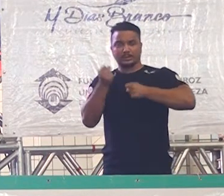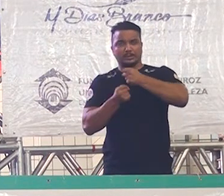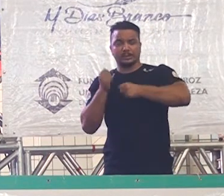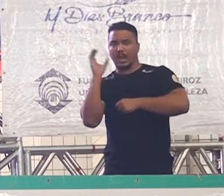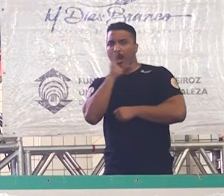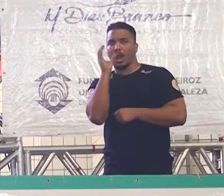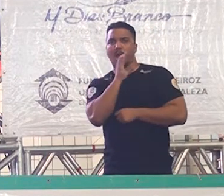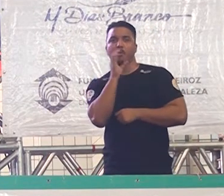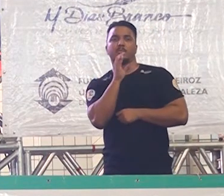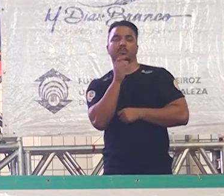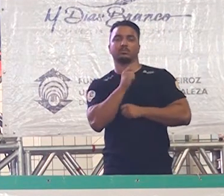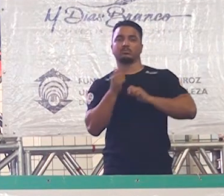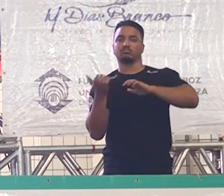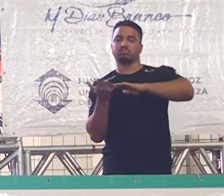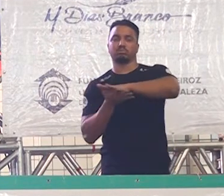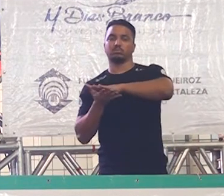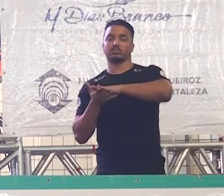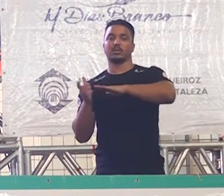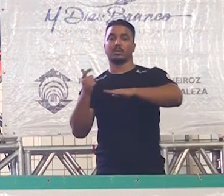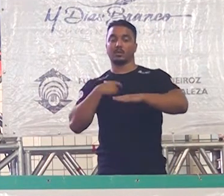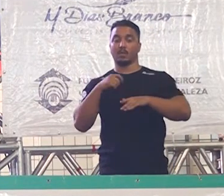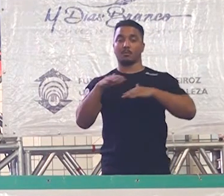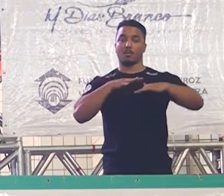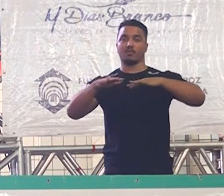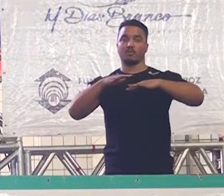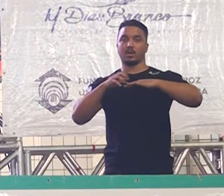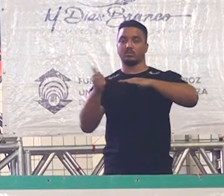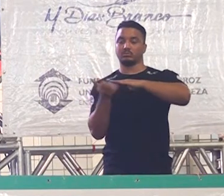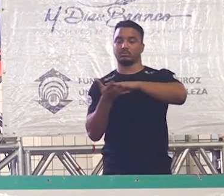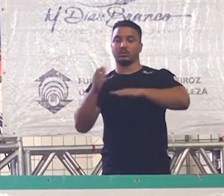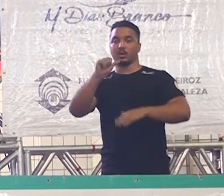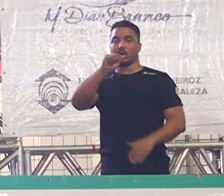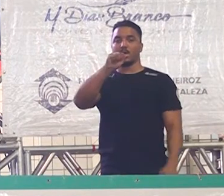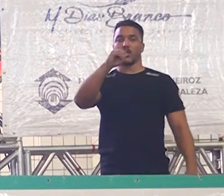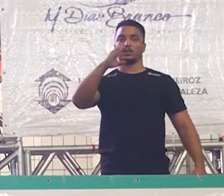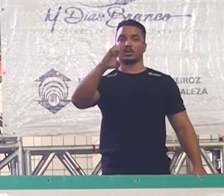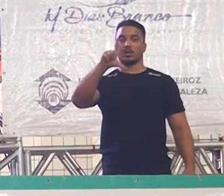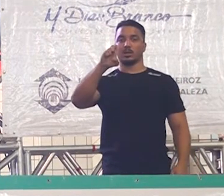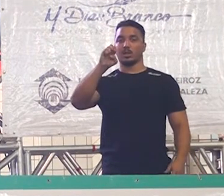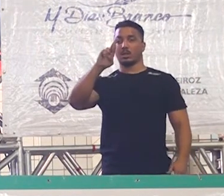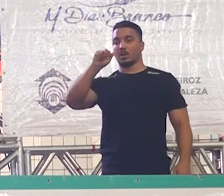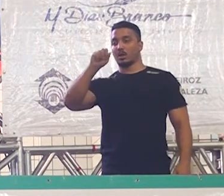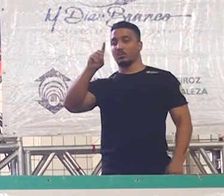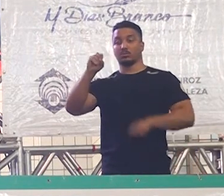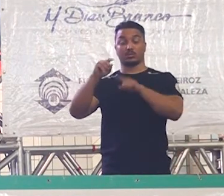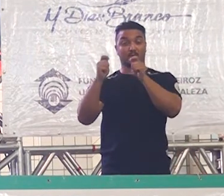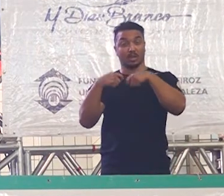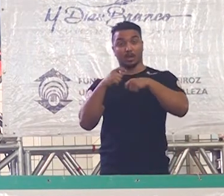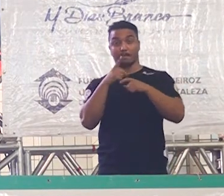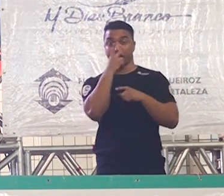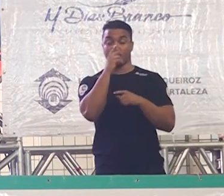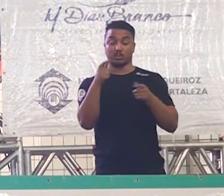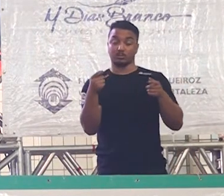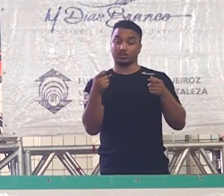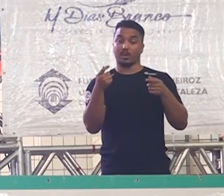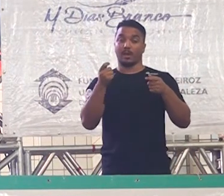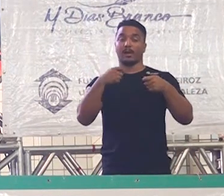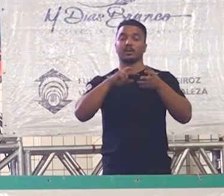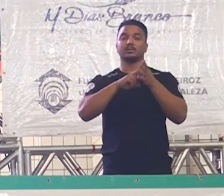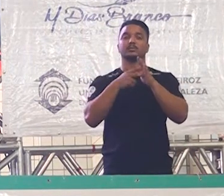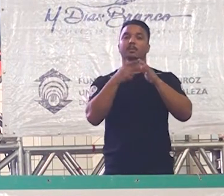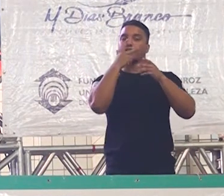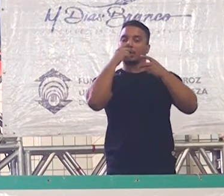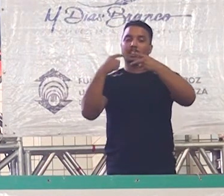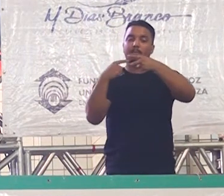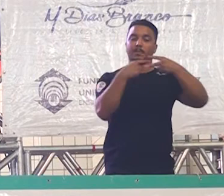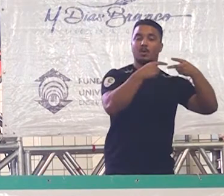mais. Eu vou dizer que ele está com movimento acelerado. Só que ele pode estar correndo mais a favor da trajetória ou contra